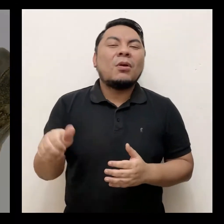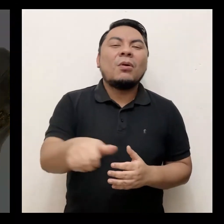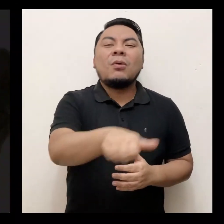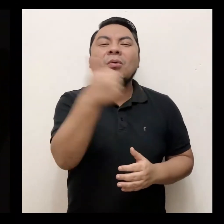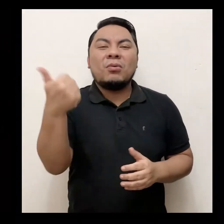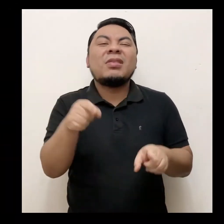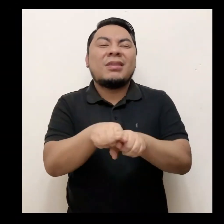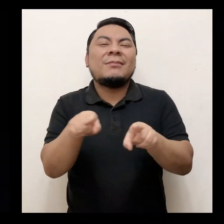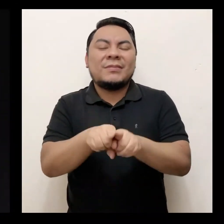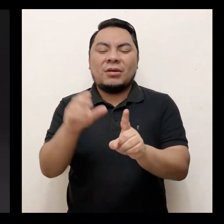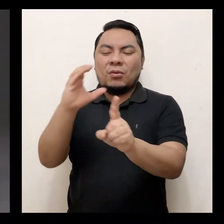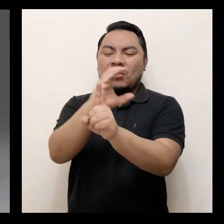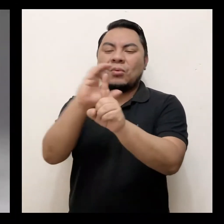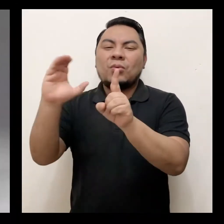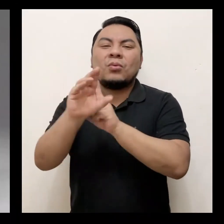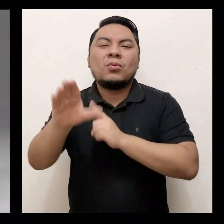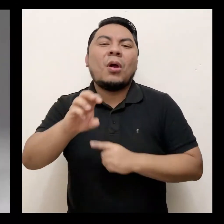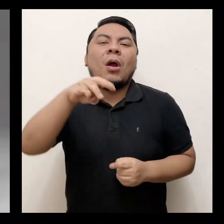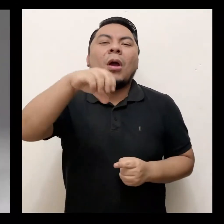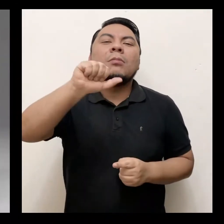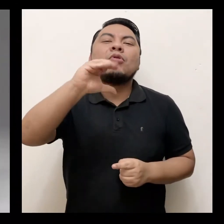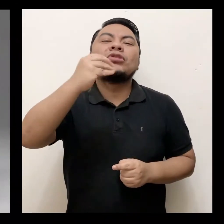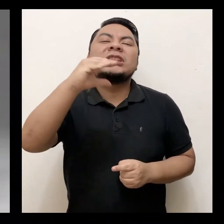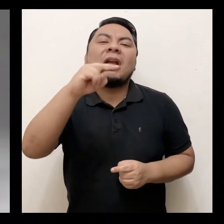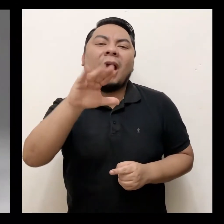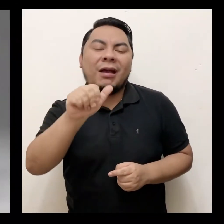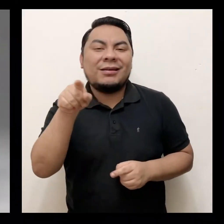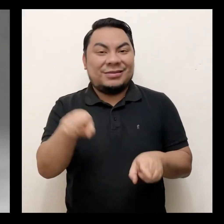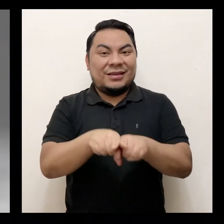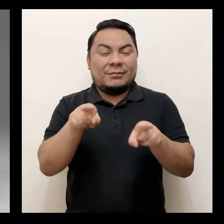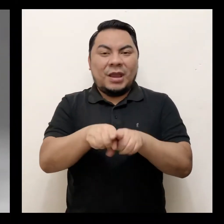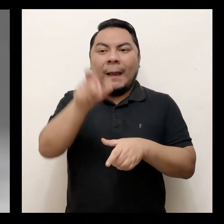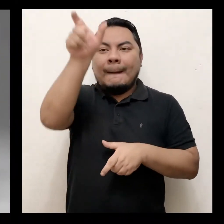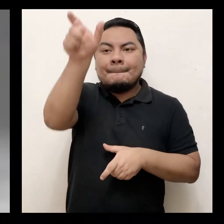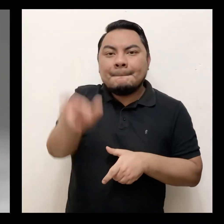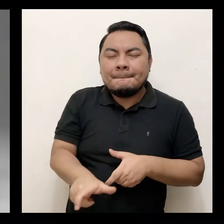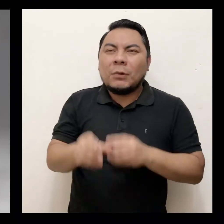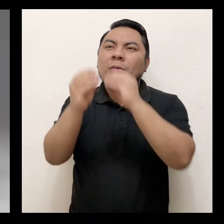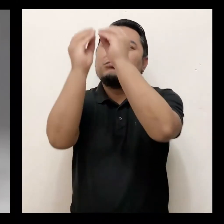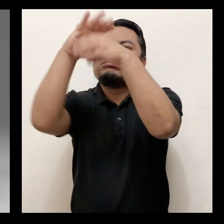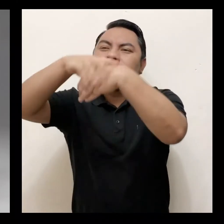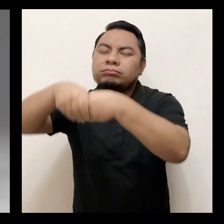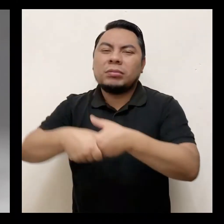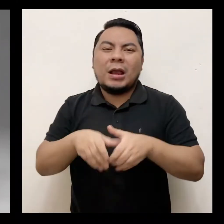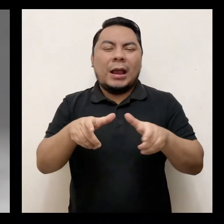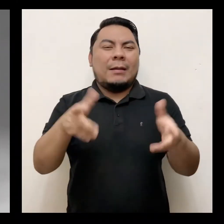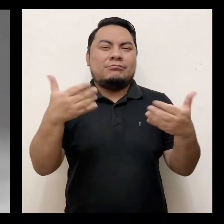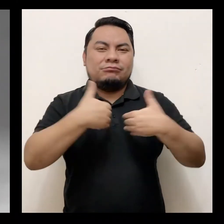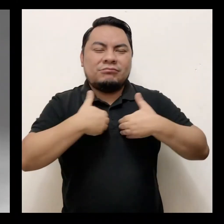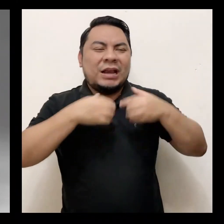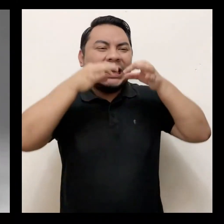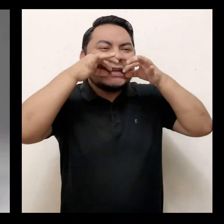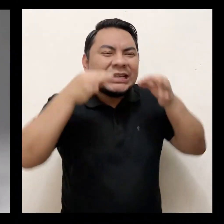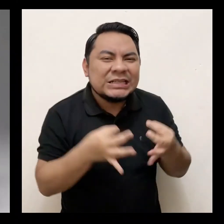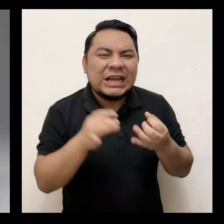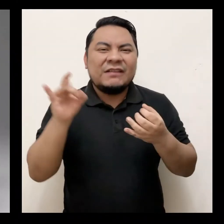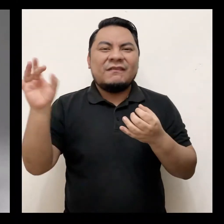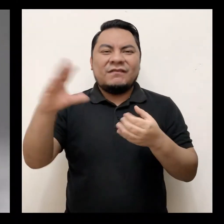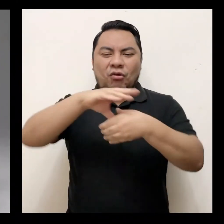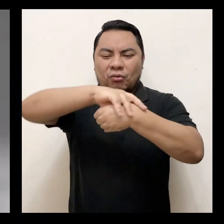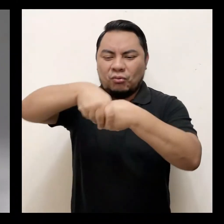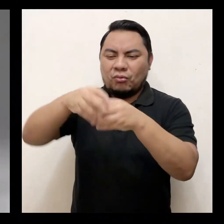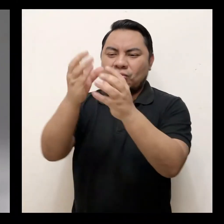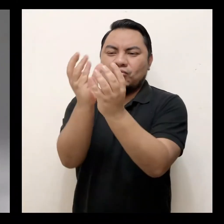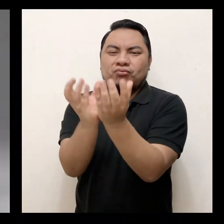observan. Asimismo, los mochicas representaron personajes humanos y animales con colmillos de felino